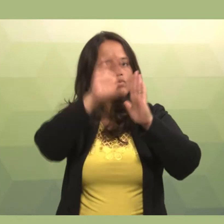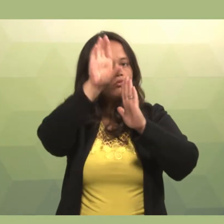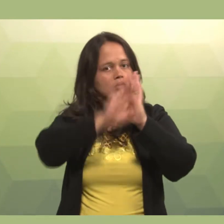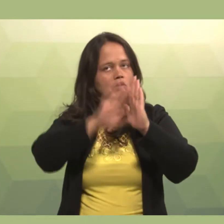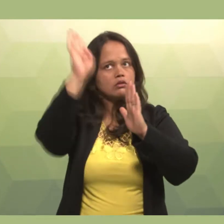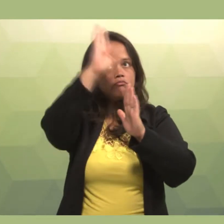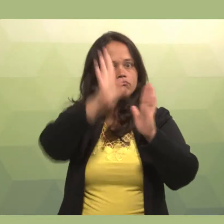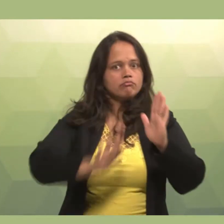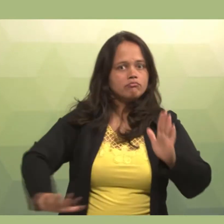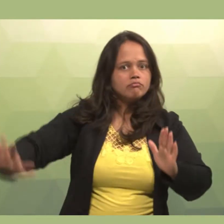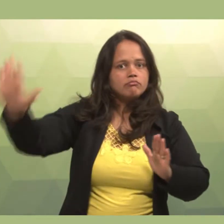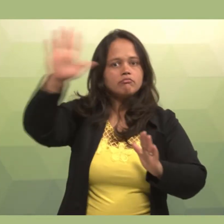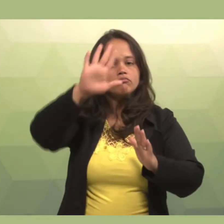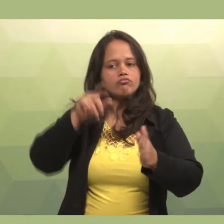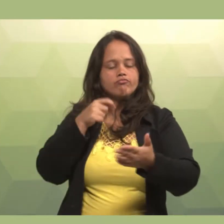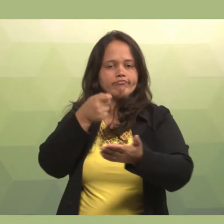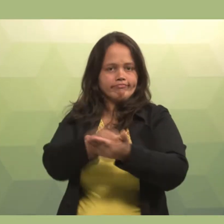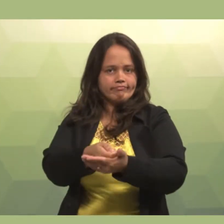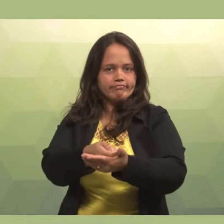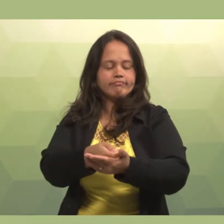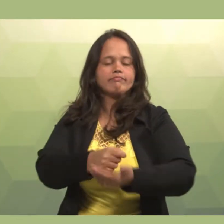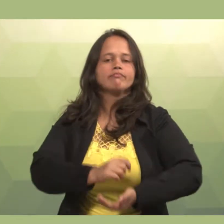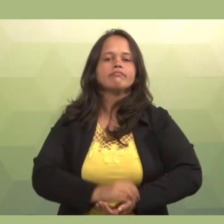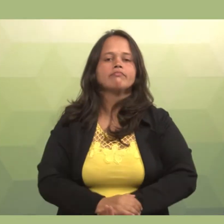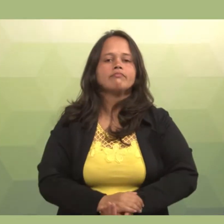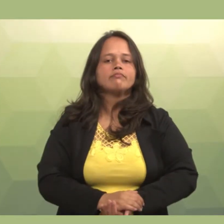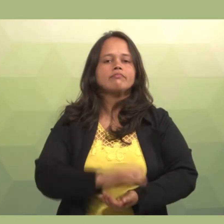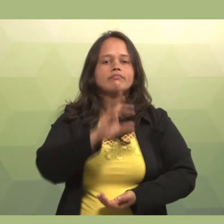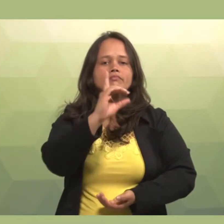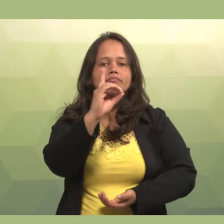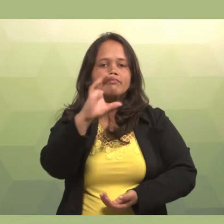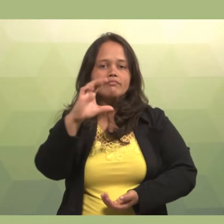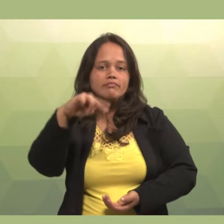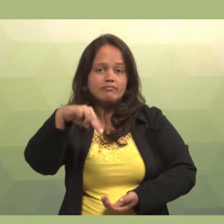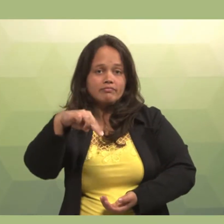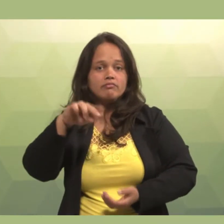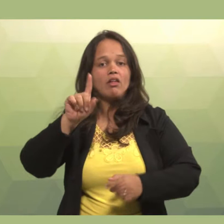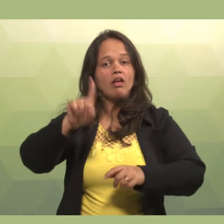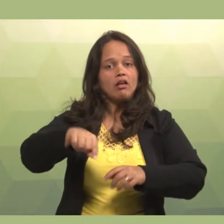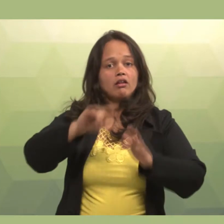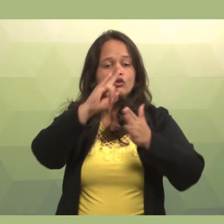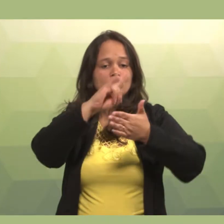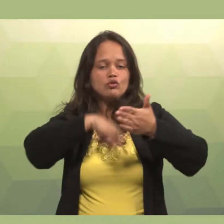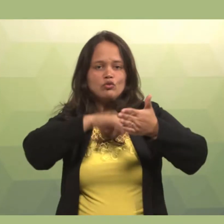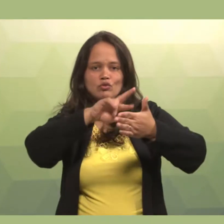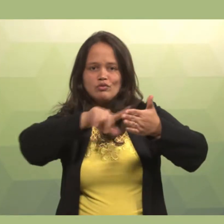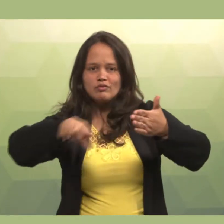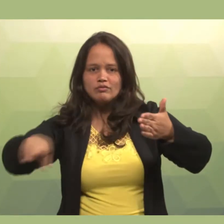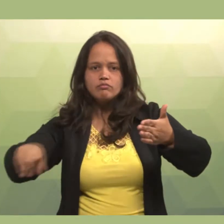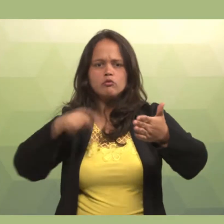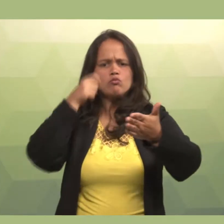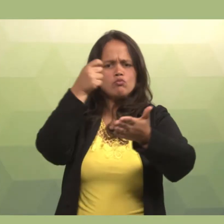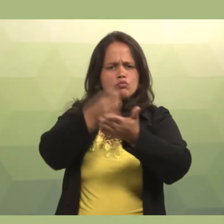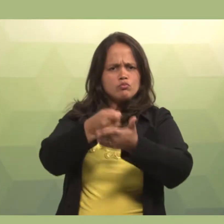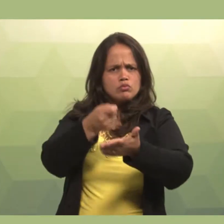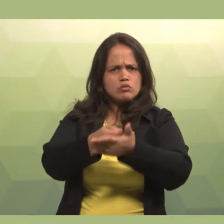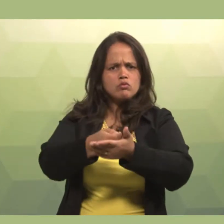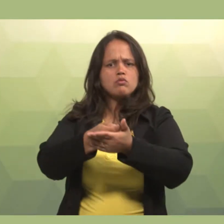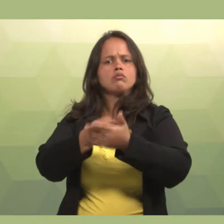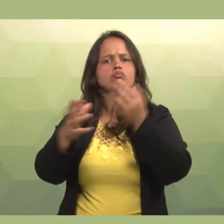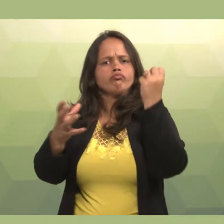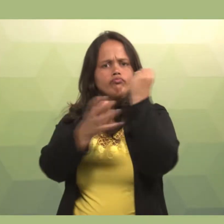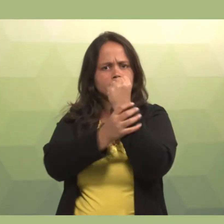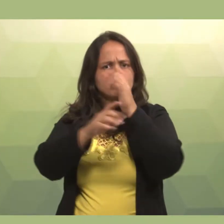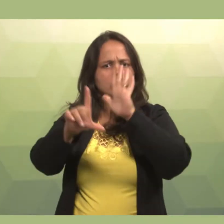para regulamentá-la. As DCNs são os documentos com caráter de obrigatoriedade por força de lei, definida